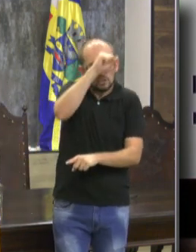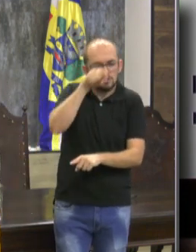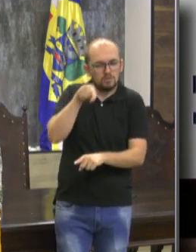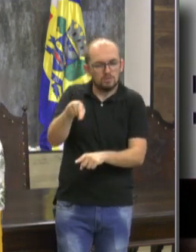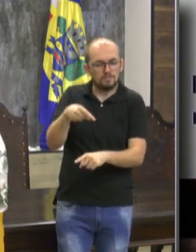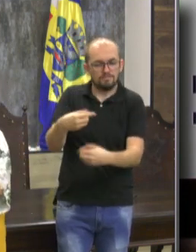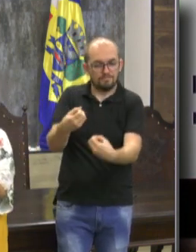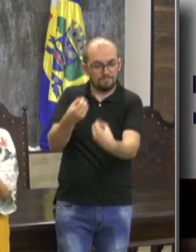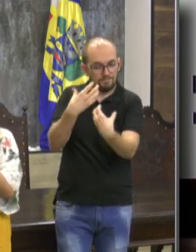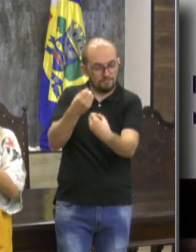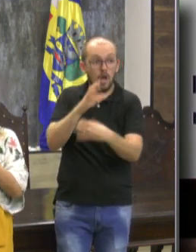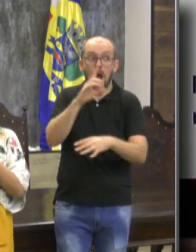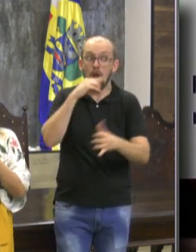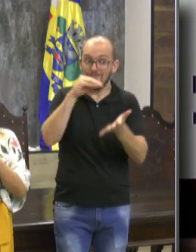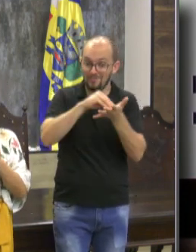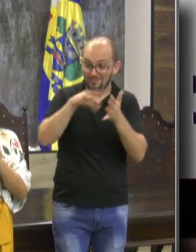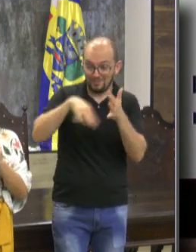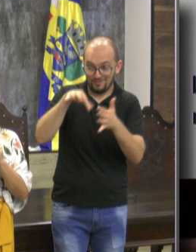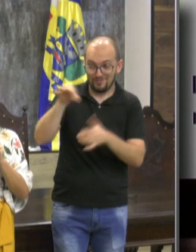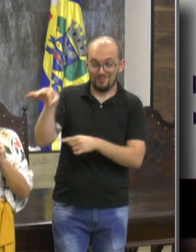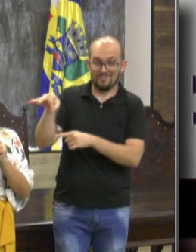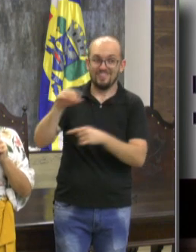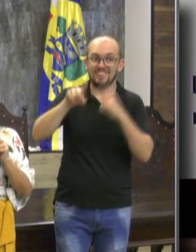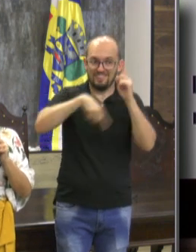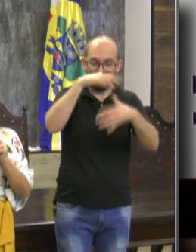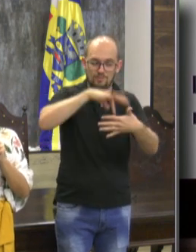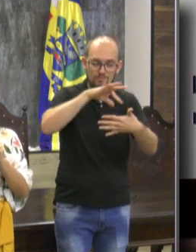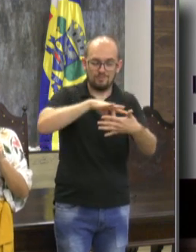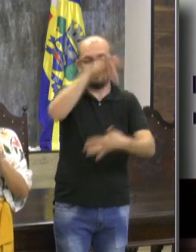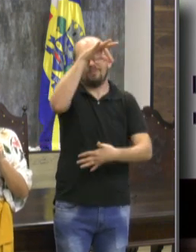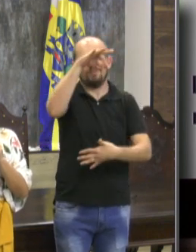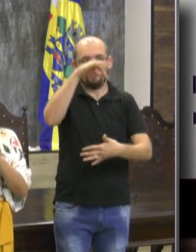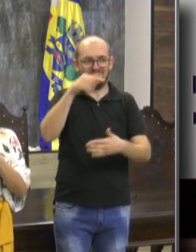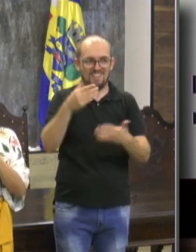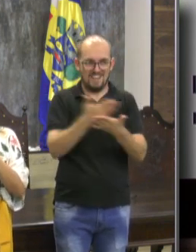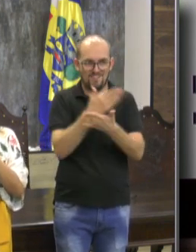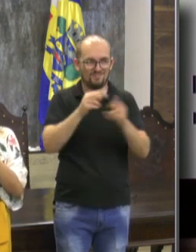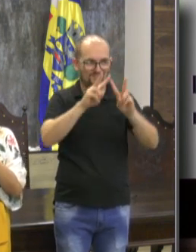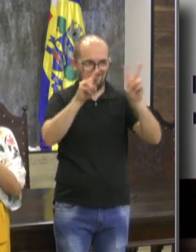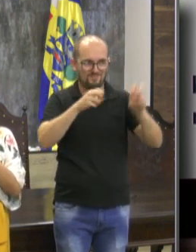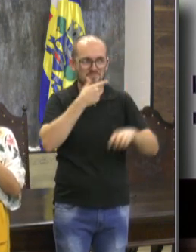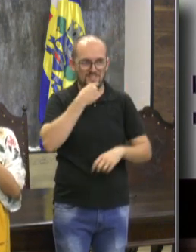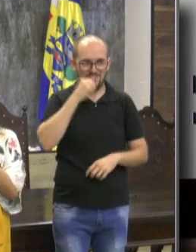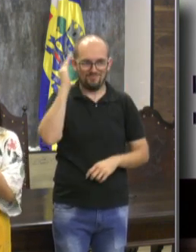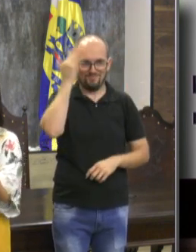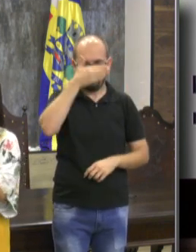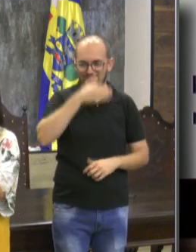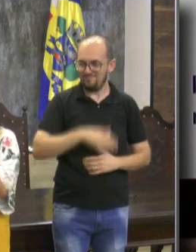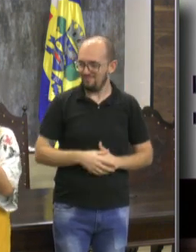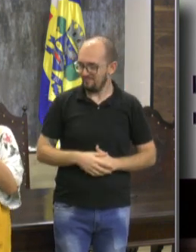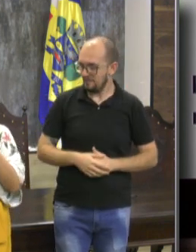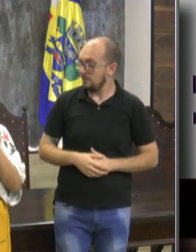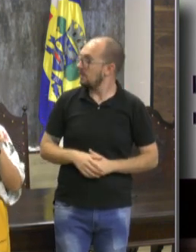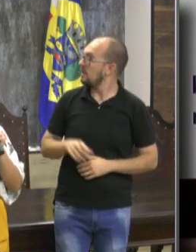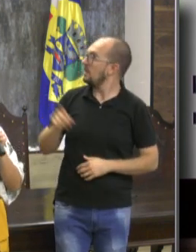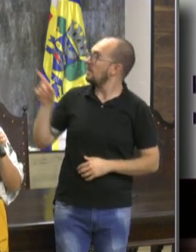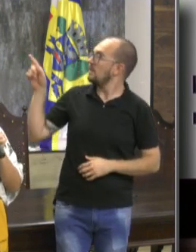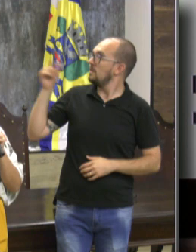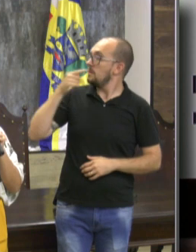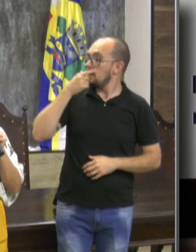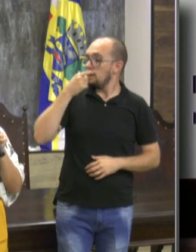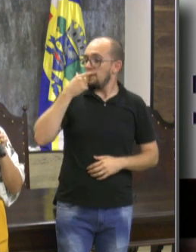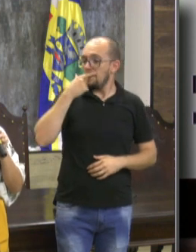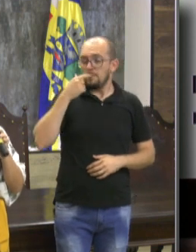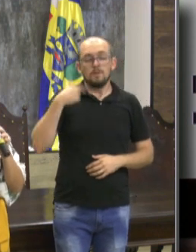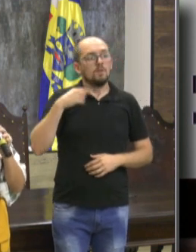esquecer, gente, que a gente tem o sorteio desse livro aqui, que é Descobrindo o Mundo Diferente. O que eu coloco ali nesses 2 slides